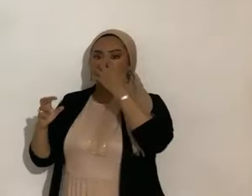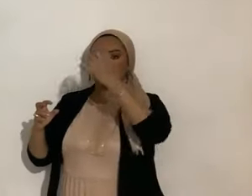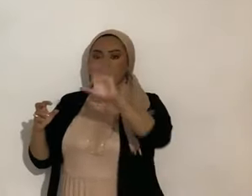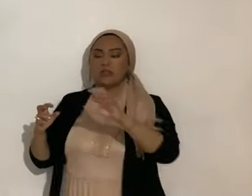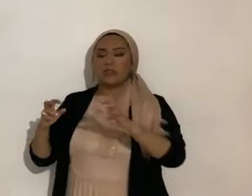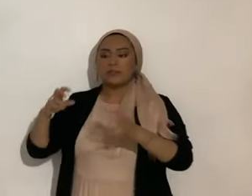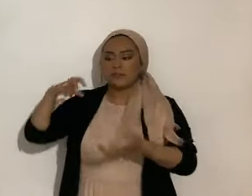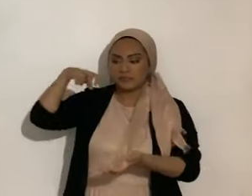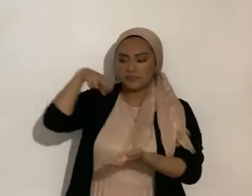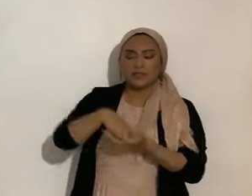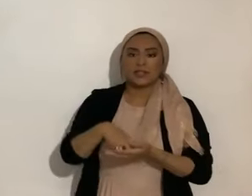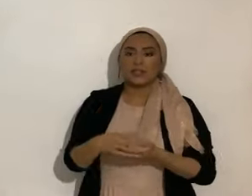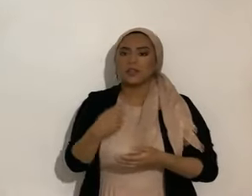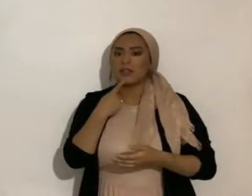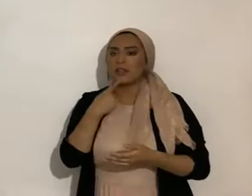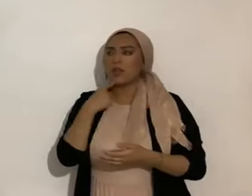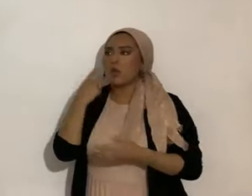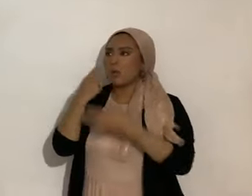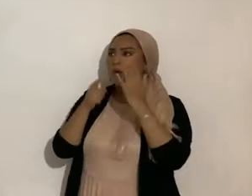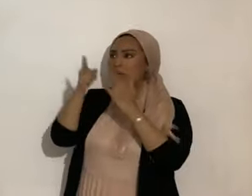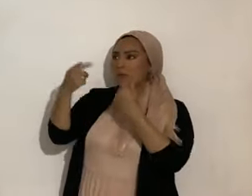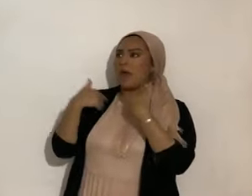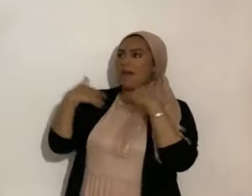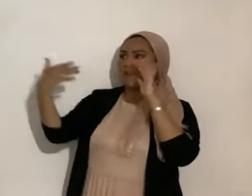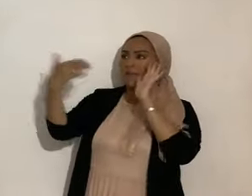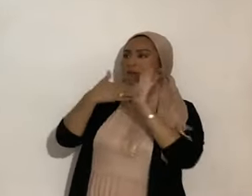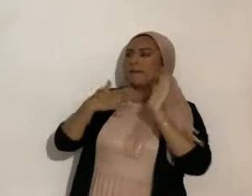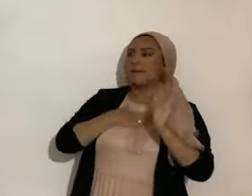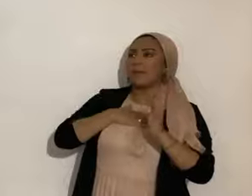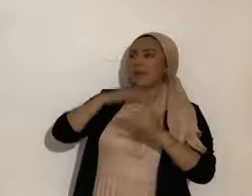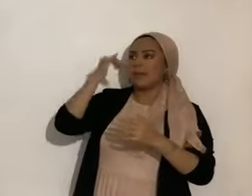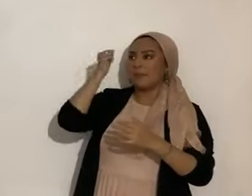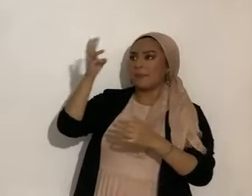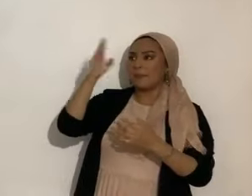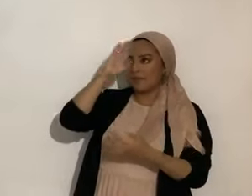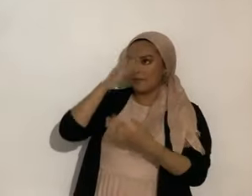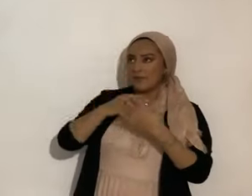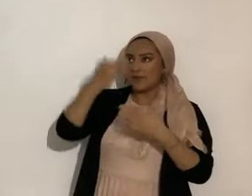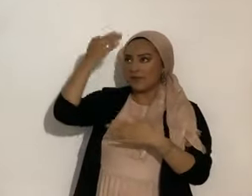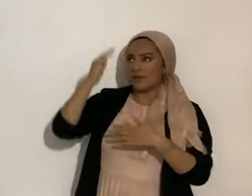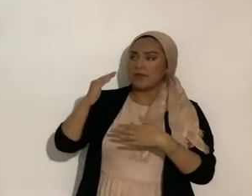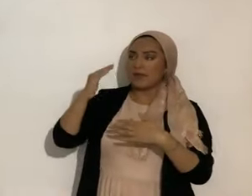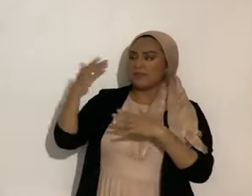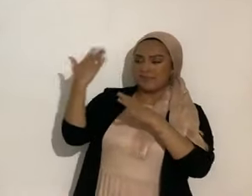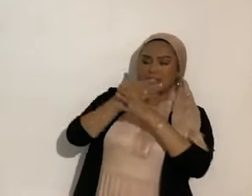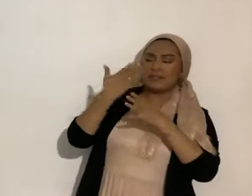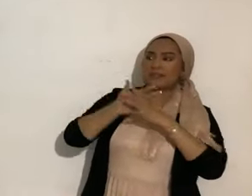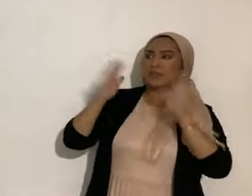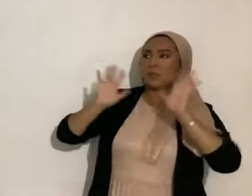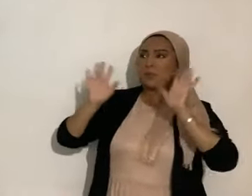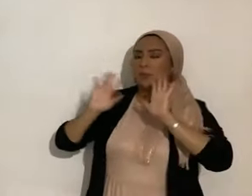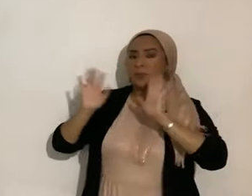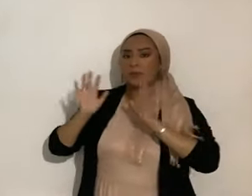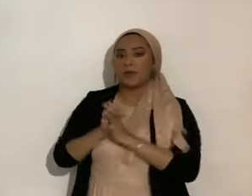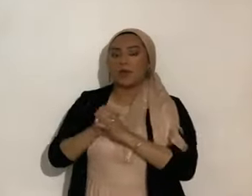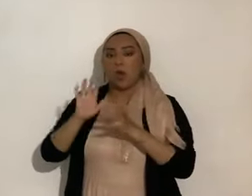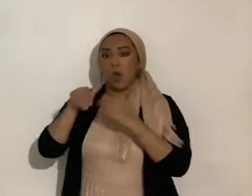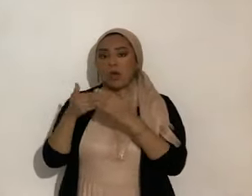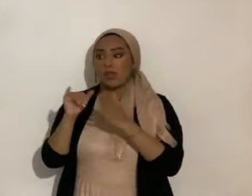pies exclamó a gran voz: ¿Qué tienes conmigo, Yahshua, hijo del Elohim Altísimo? Te ruego que no me atormentes. Todo esto ya